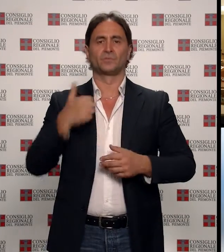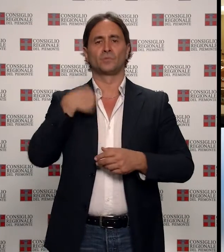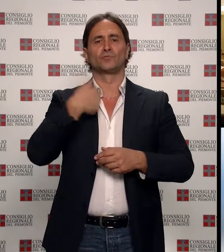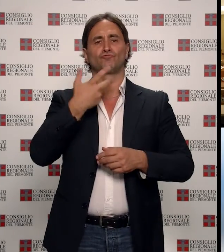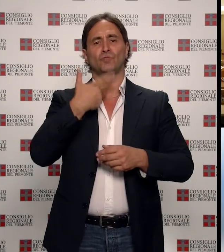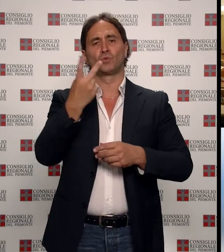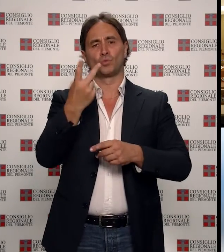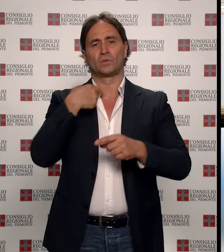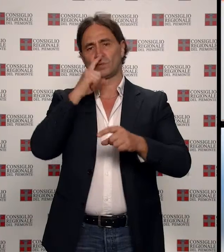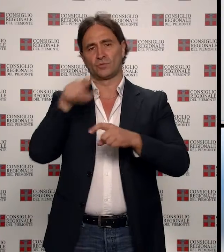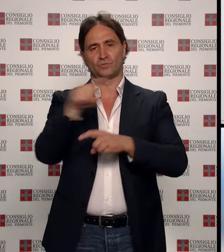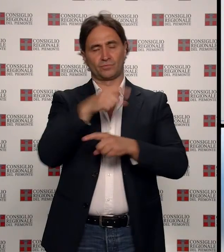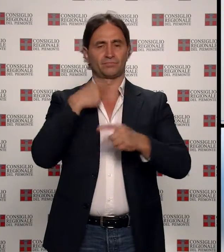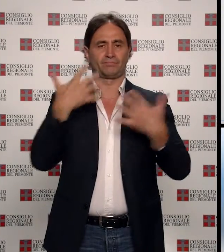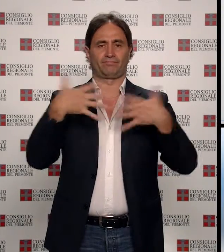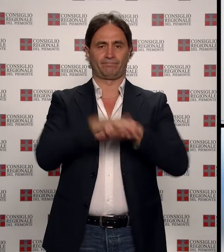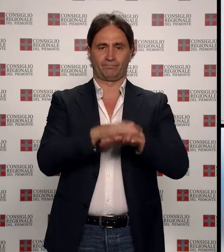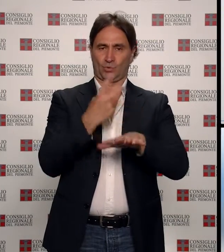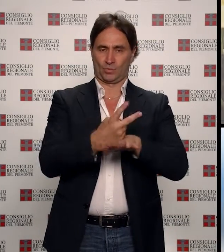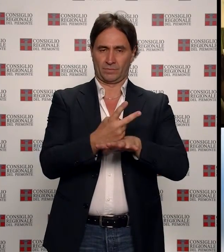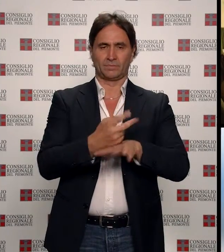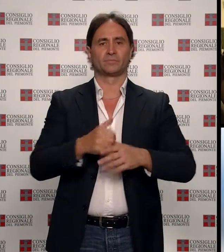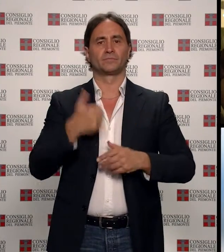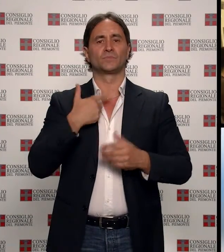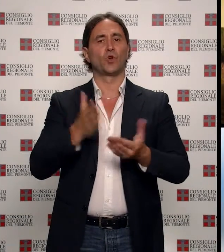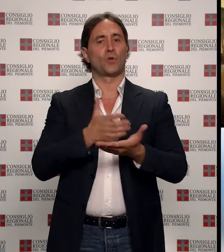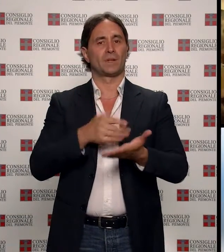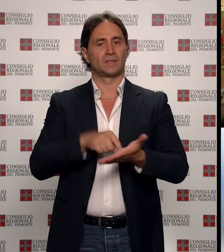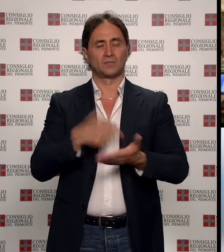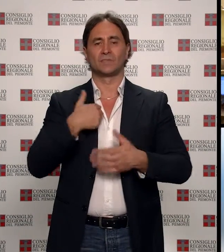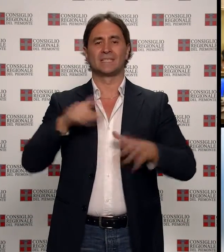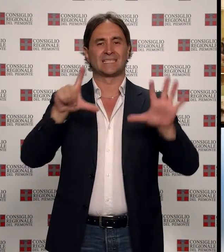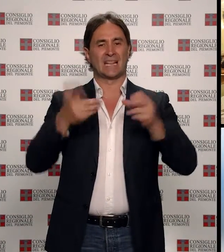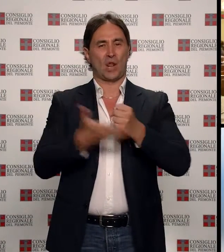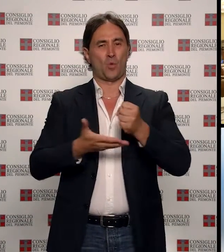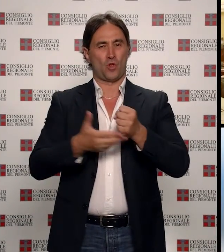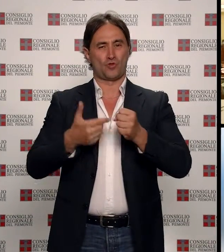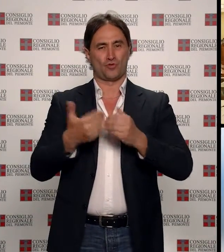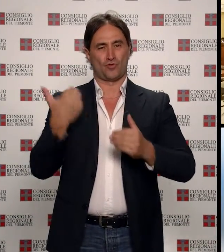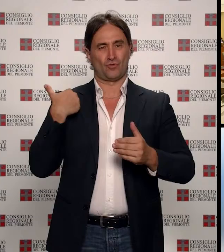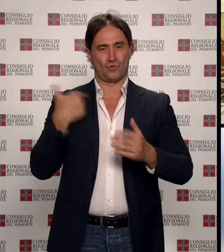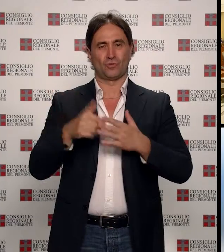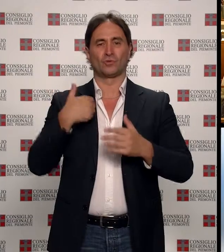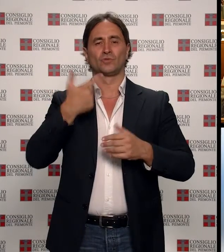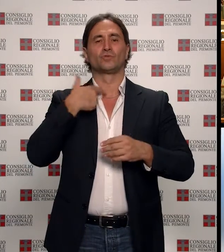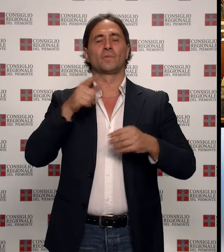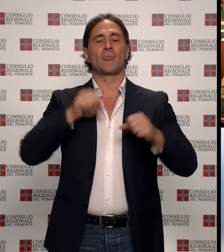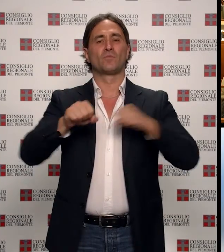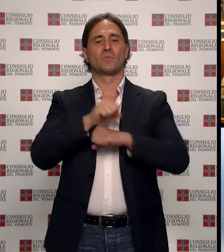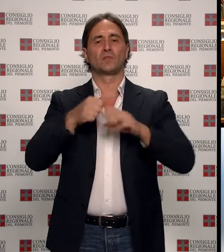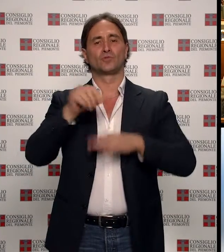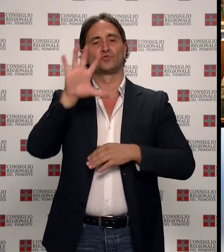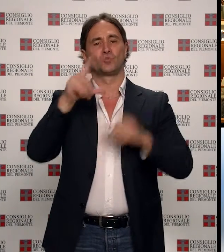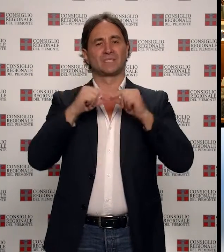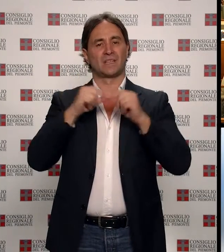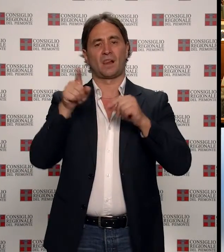della fusione tra comuni. In copertina! Il 7 luglio il Consiglio ha approvato a maggioranza, il Movimento 5 Stelle non ha partecipato al